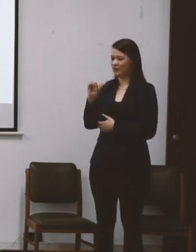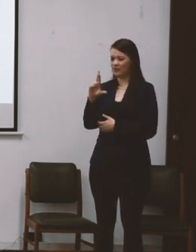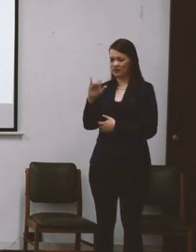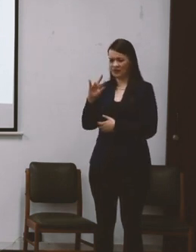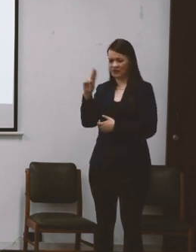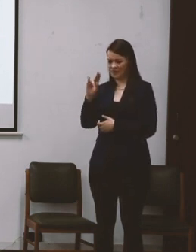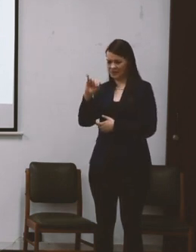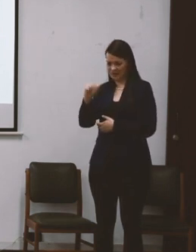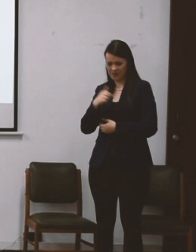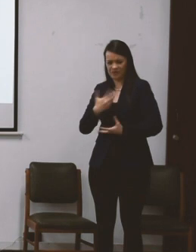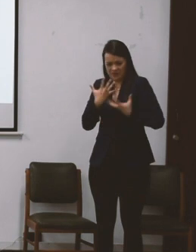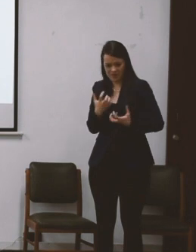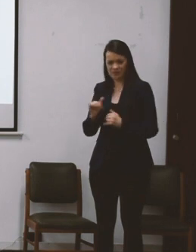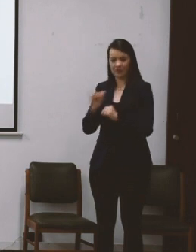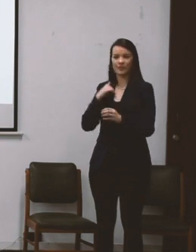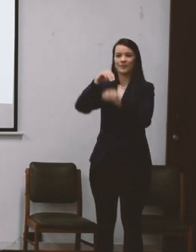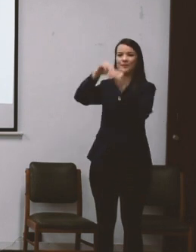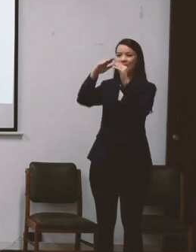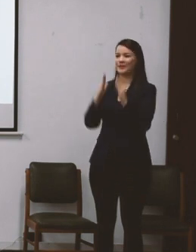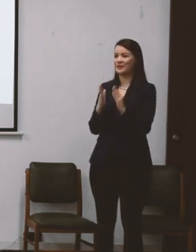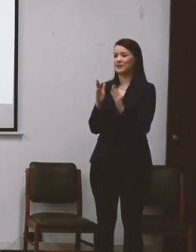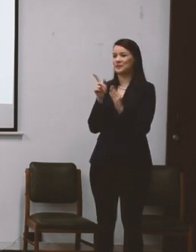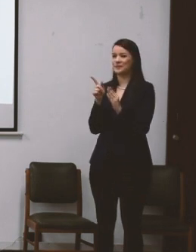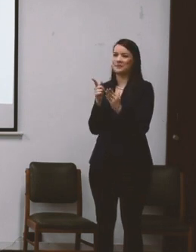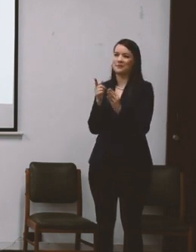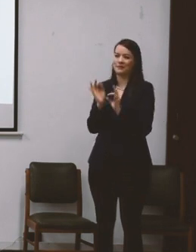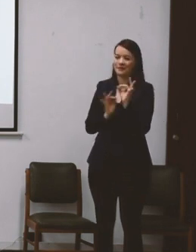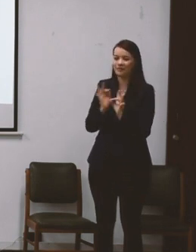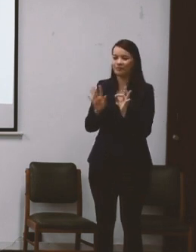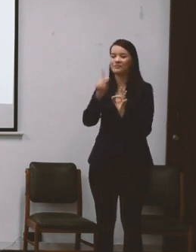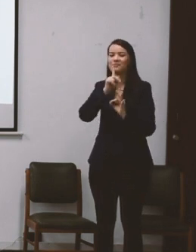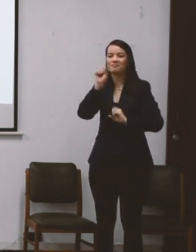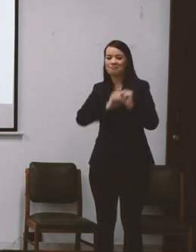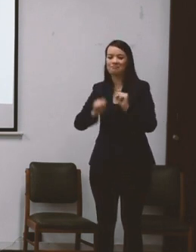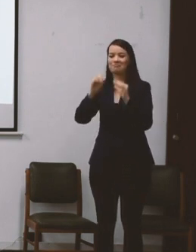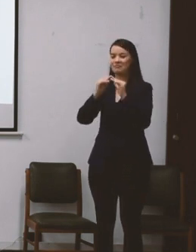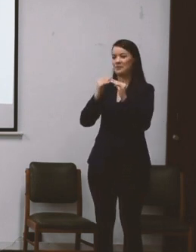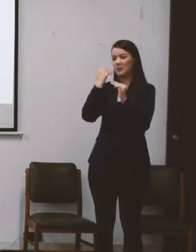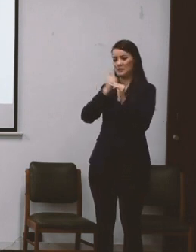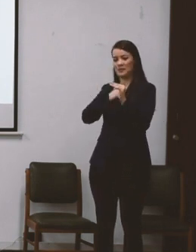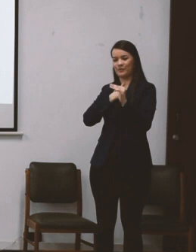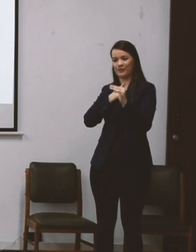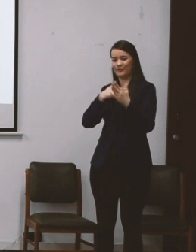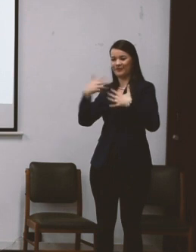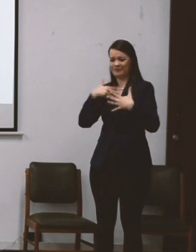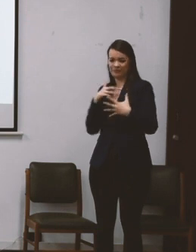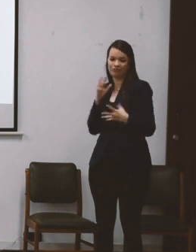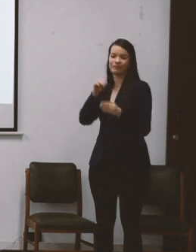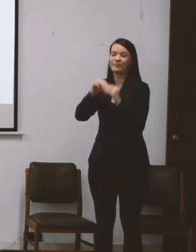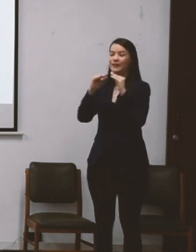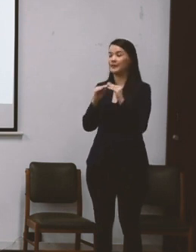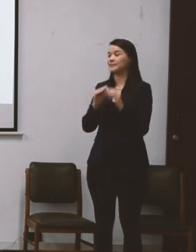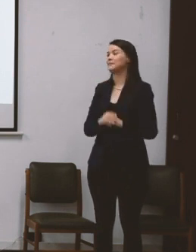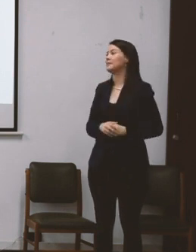casa, ¿no? Por esta cuestión del cuidado, el tema del trabajo doméstico, etc. El efecto Roma